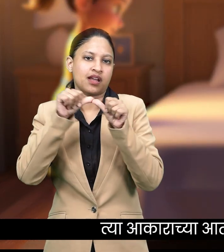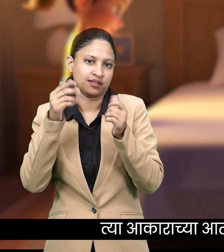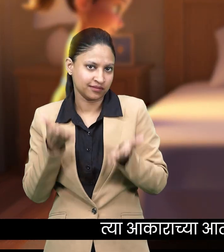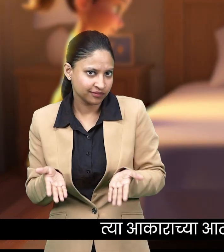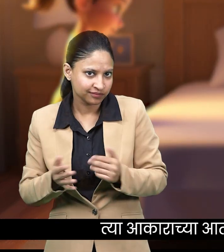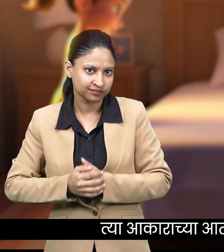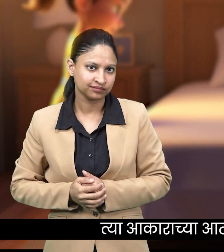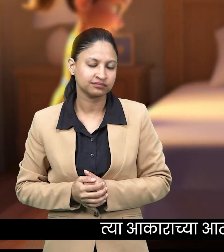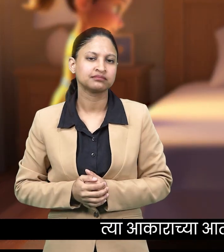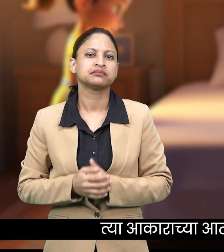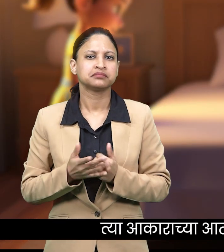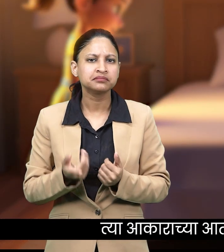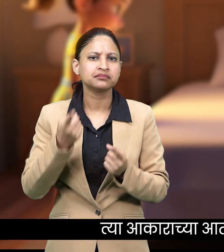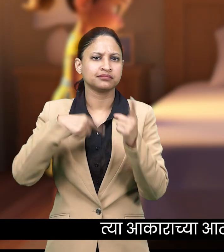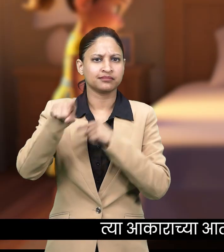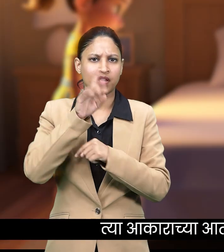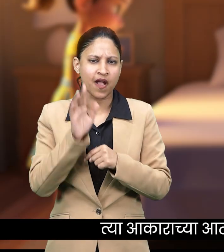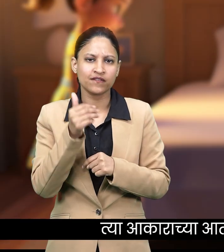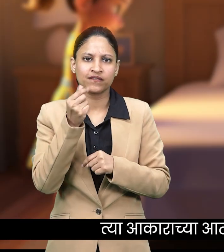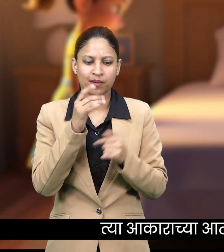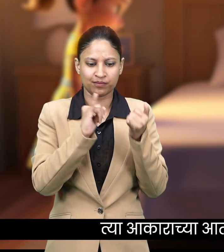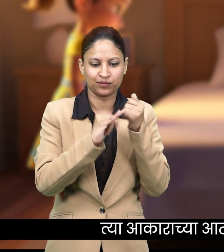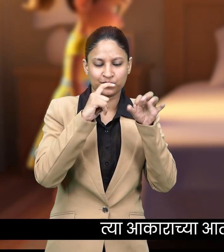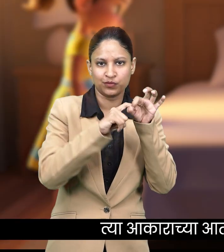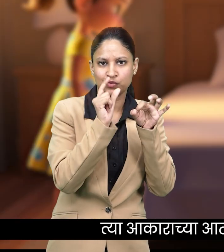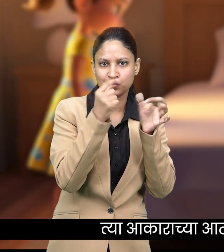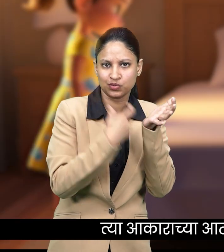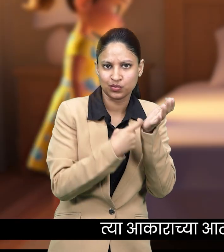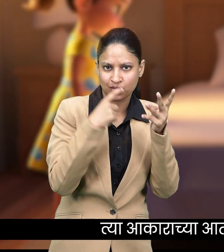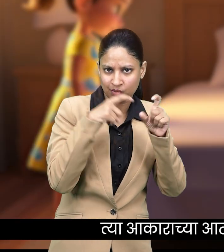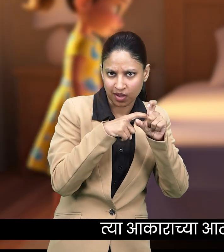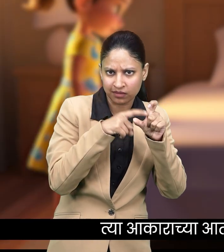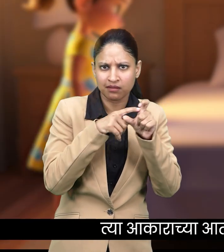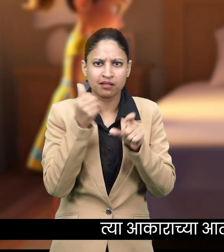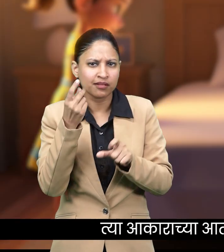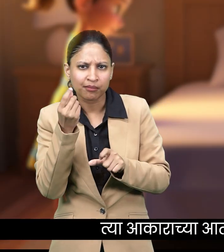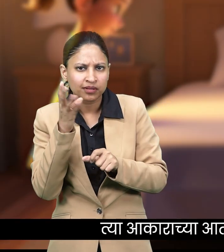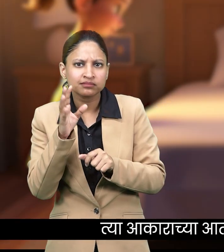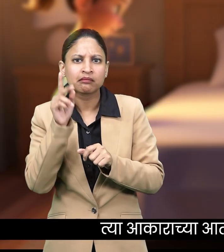त्या आकाराच्या आत असलेली जागा हीच आपण क्षेत्रफळ म्हणतो.